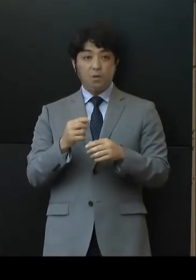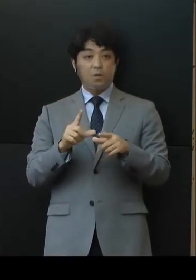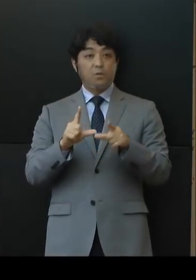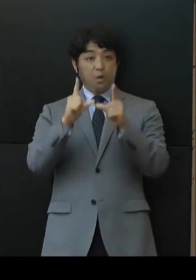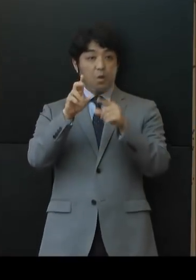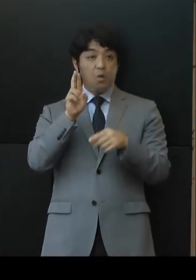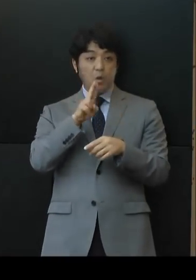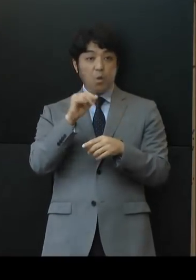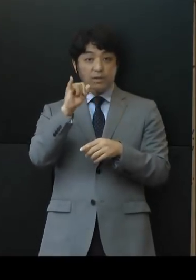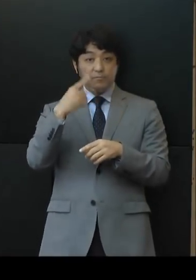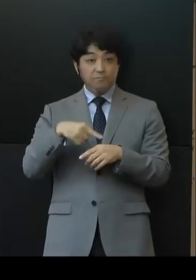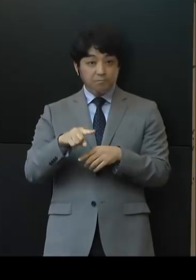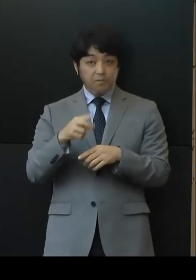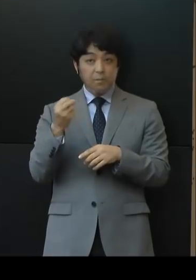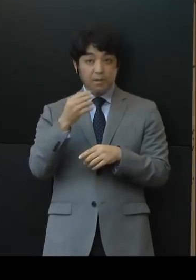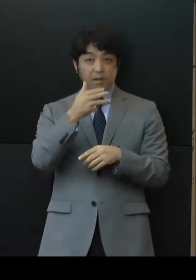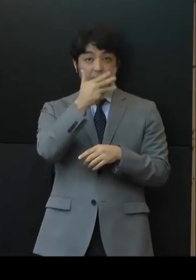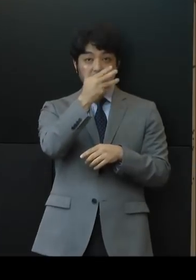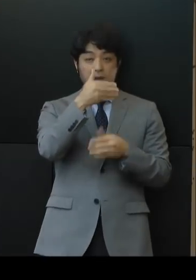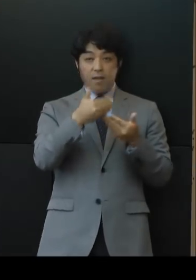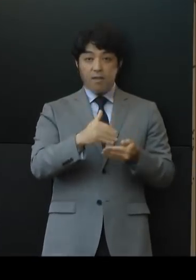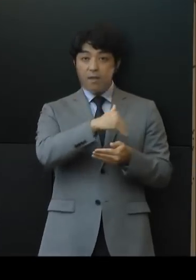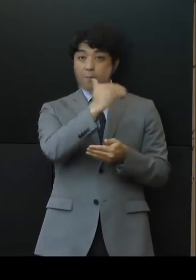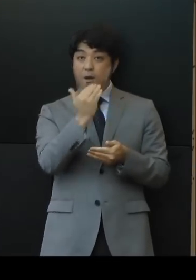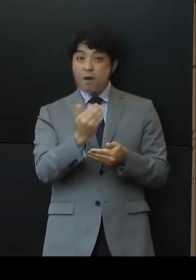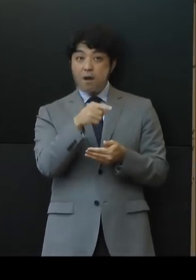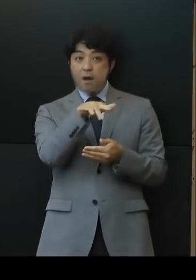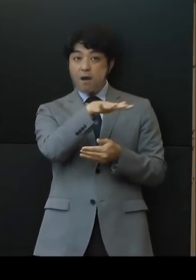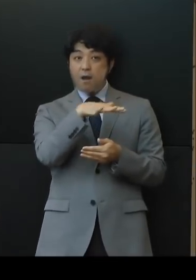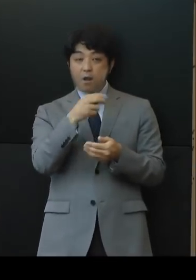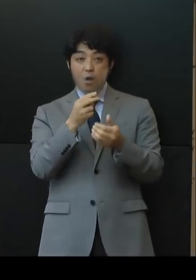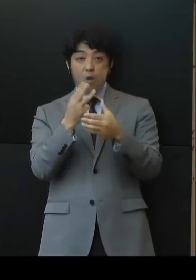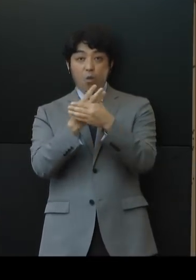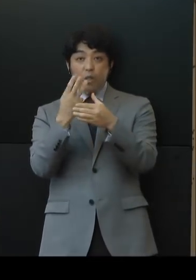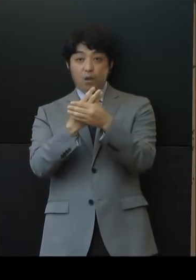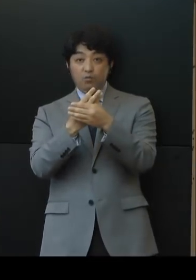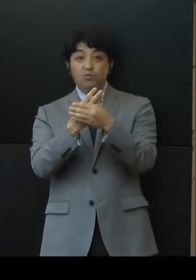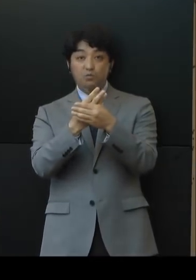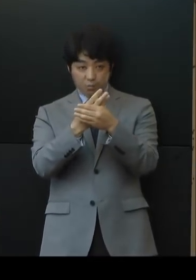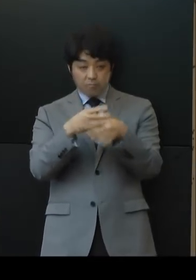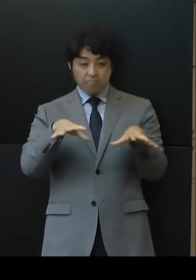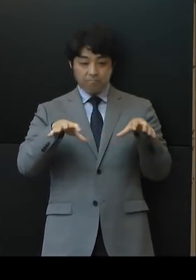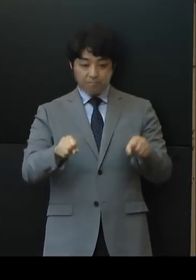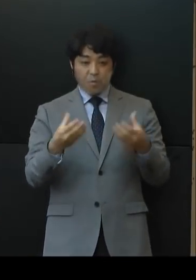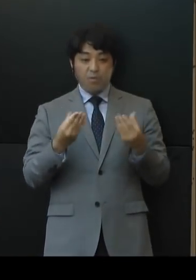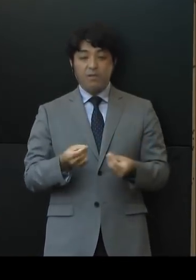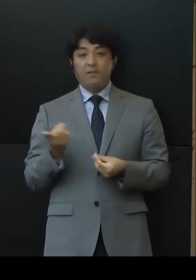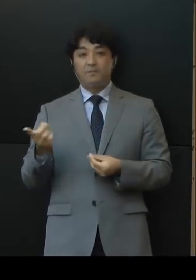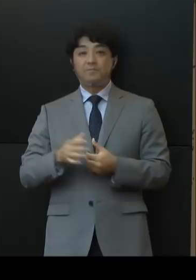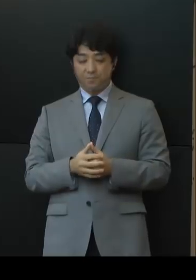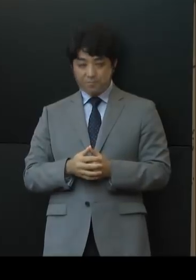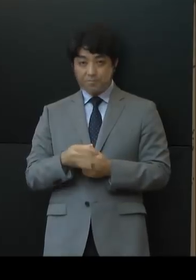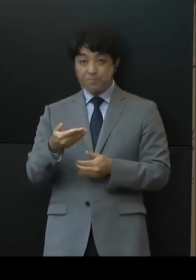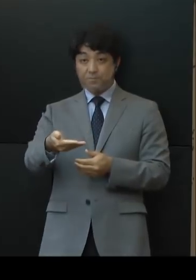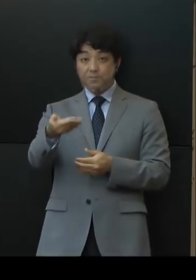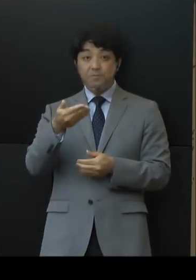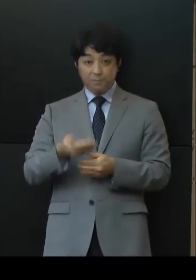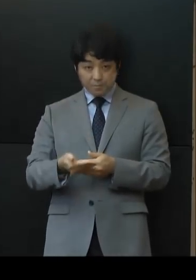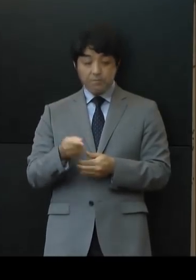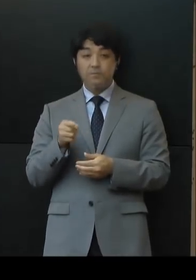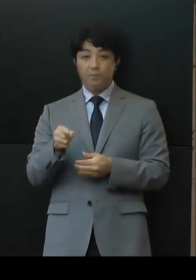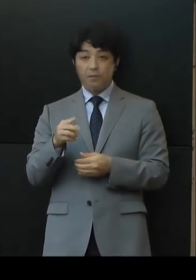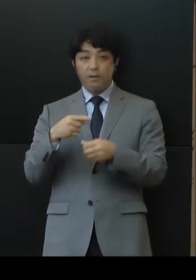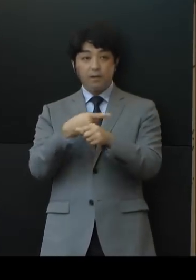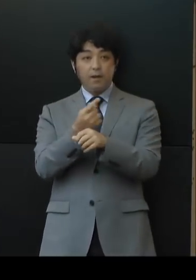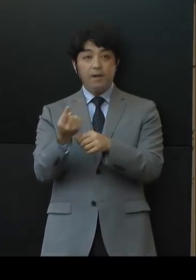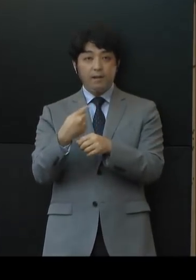それから八重山の方で、解消したところでございます。括弧3、これは外来依頼体